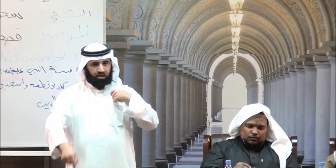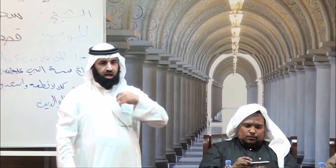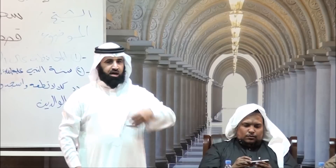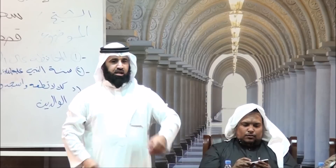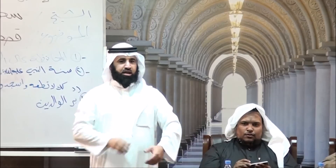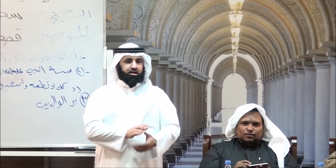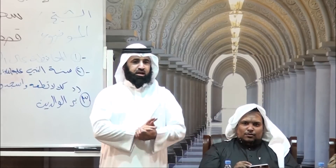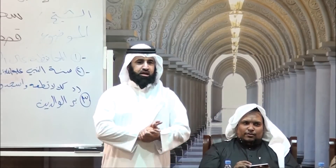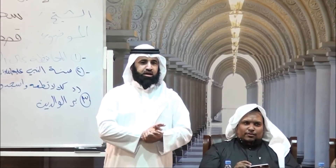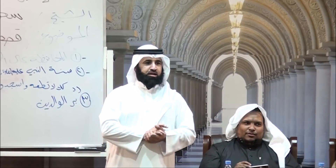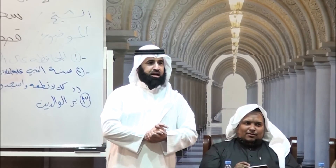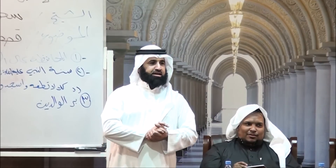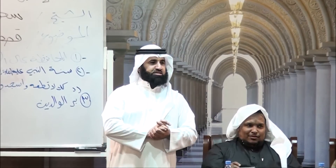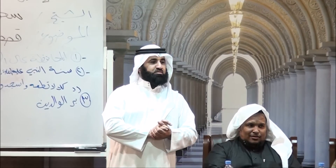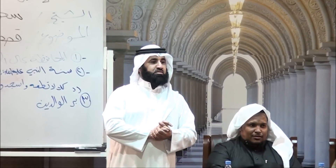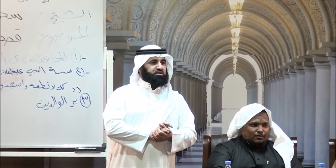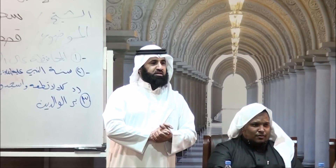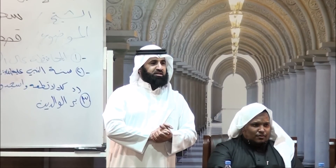طيب